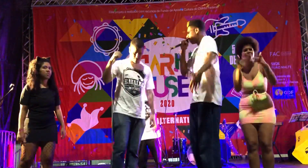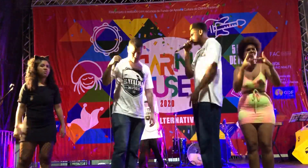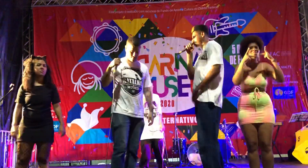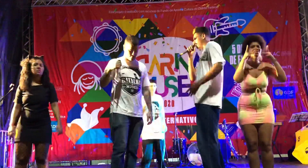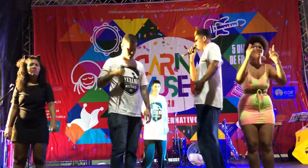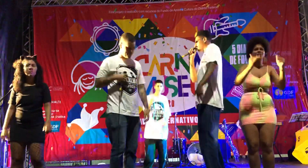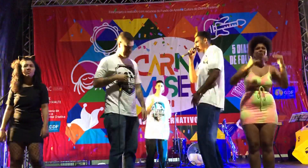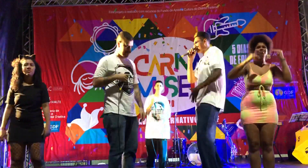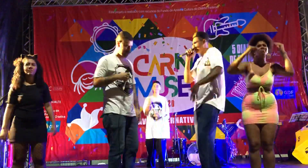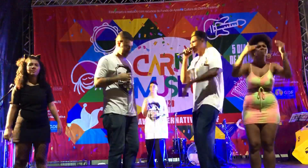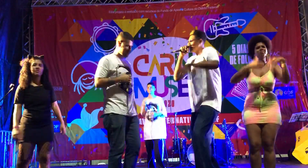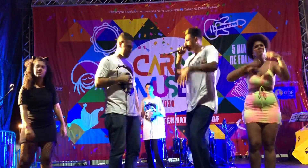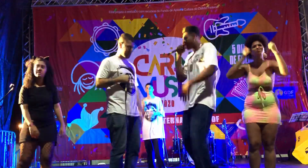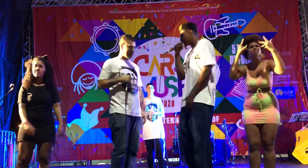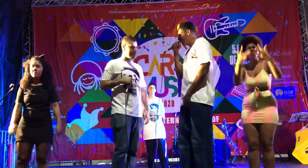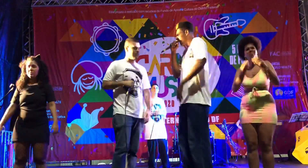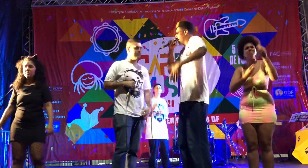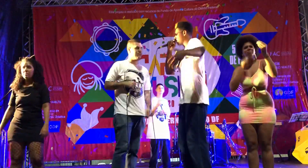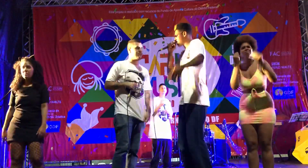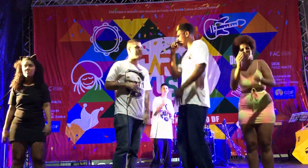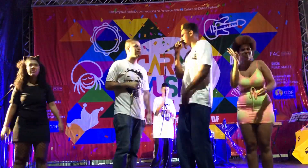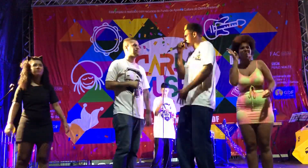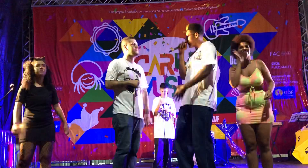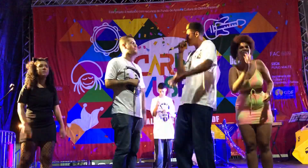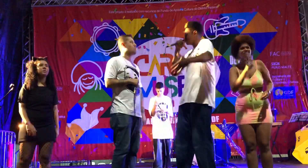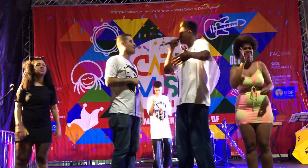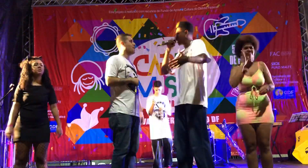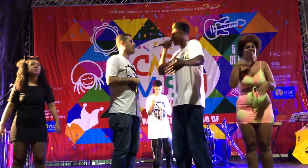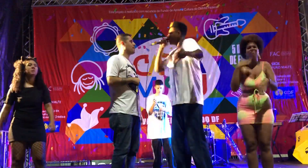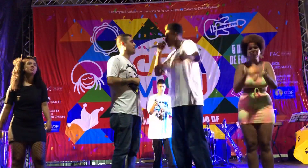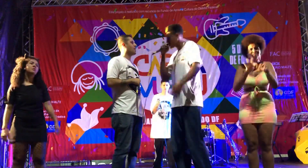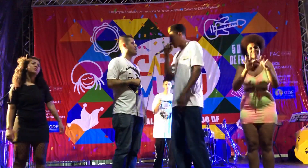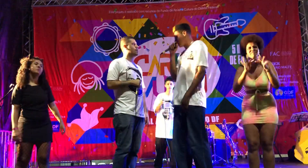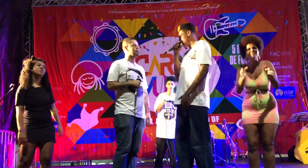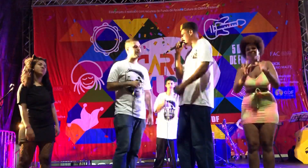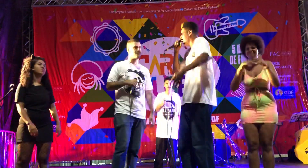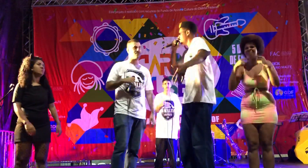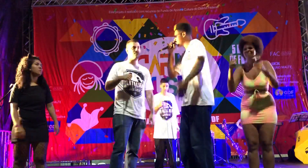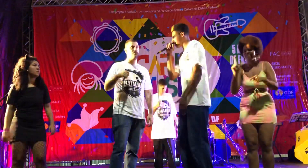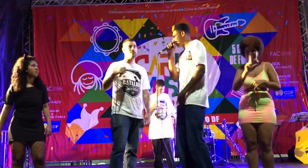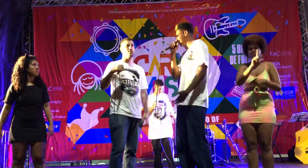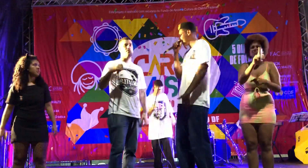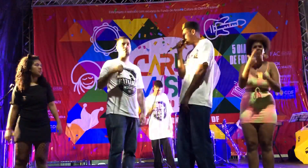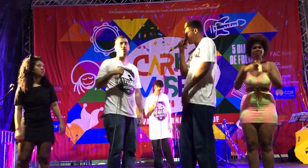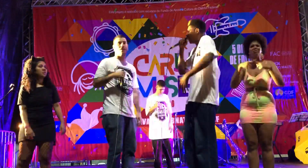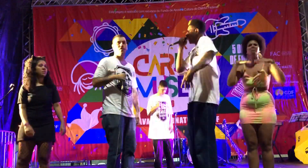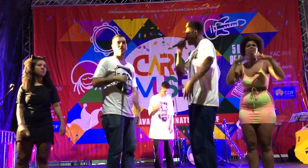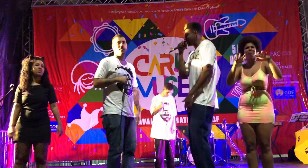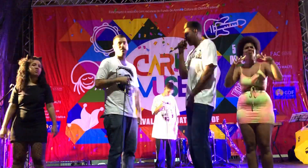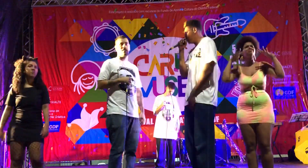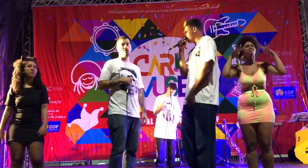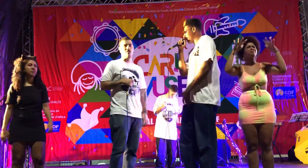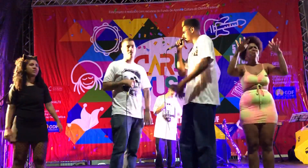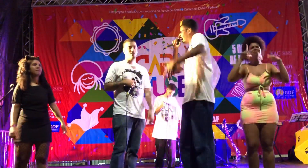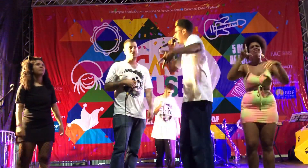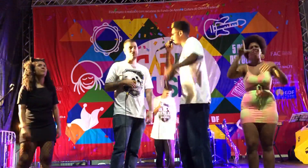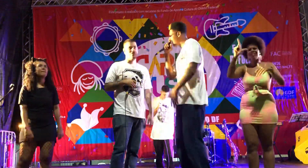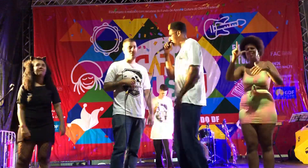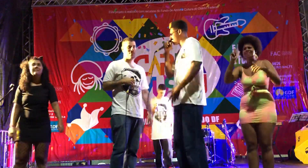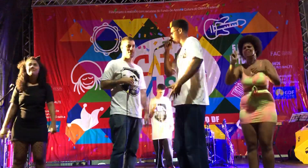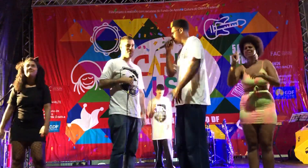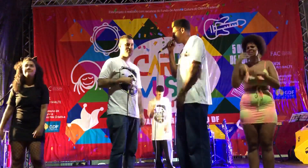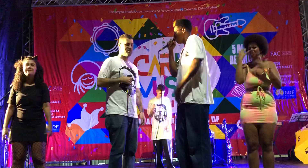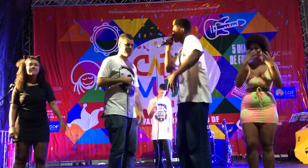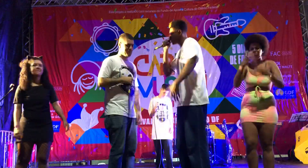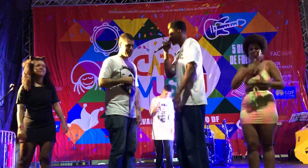superando. Eu te explico como é que é, tá bacana. Eu sou mais clássico do que o Léo Santana. No trio elétrico, ali animando. A